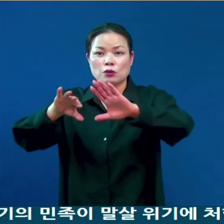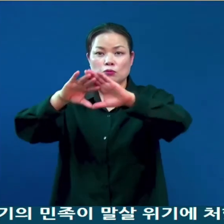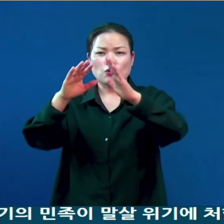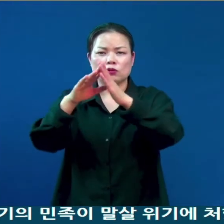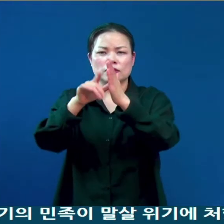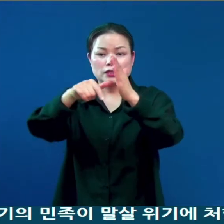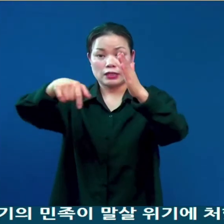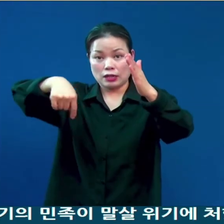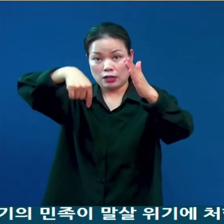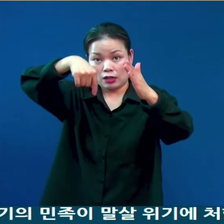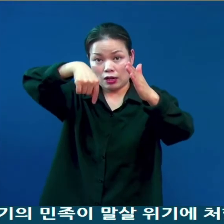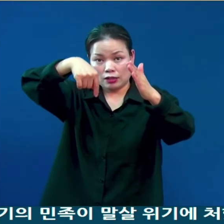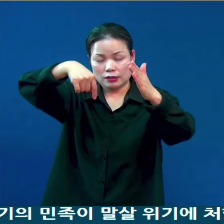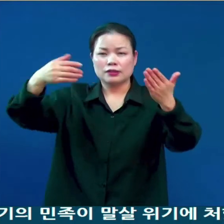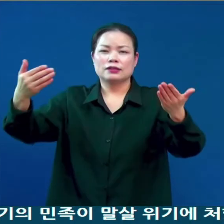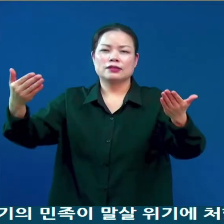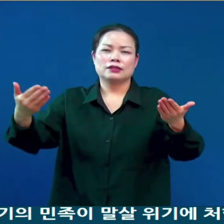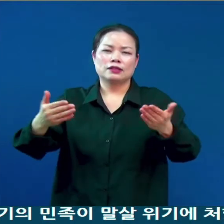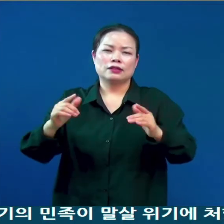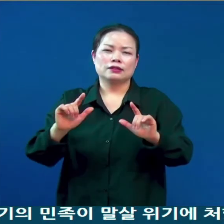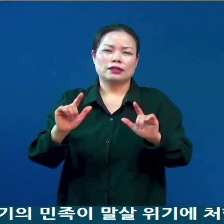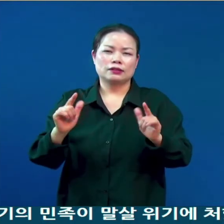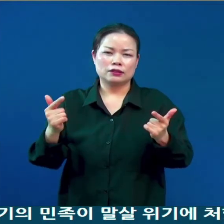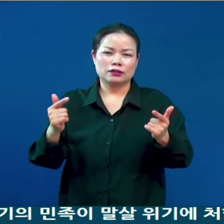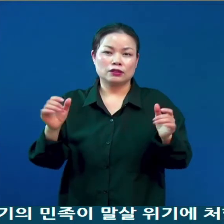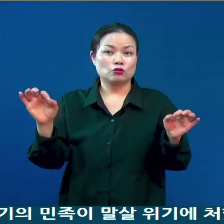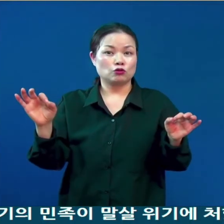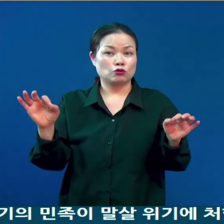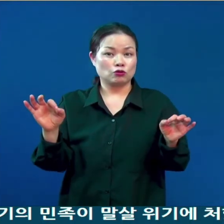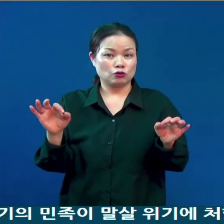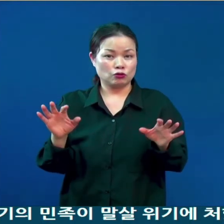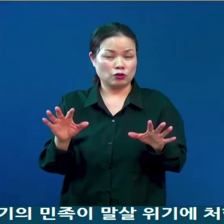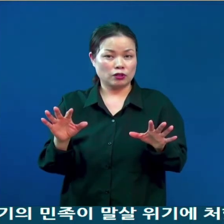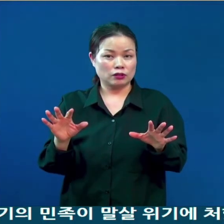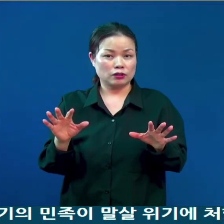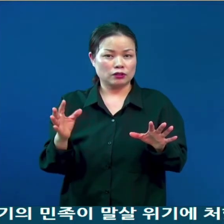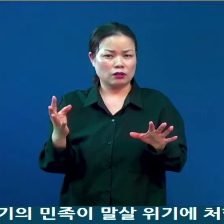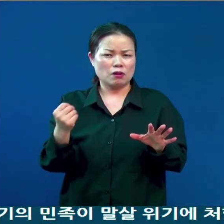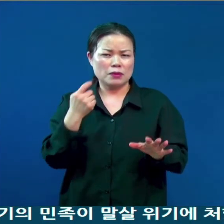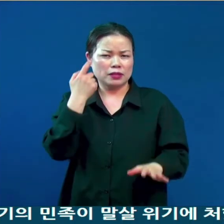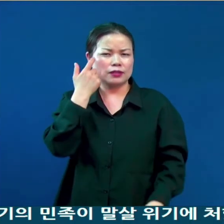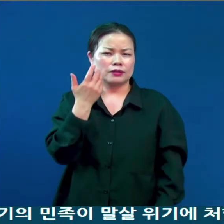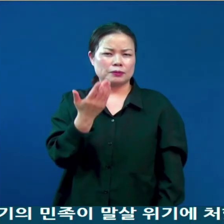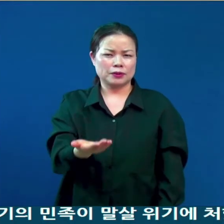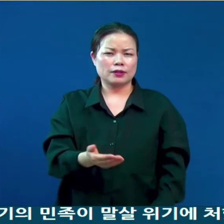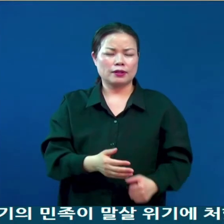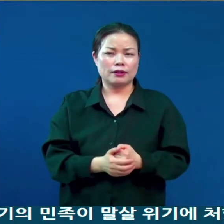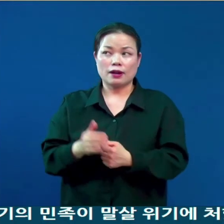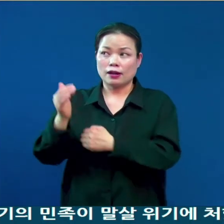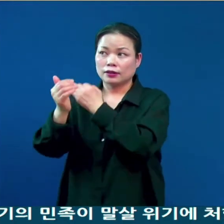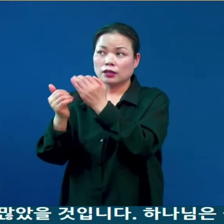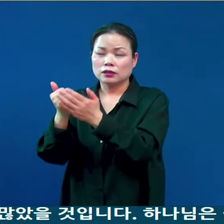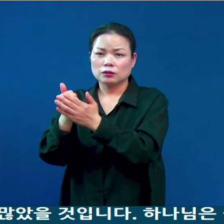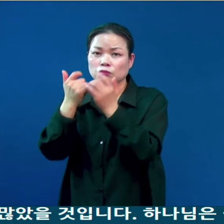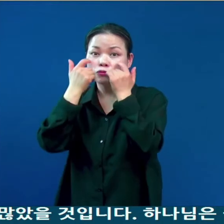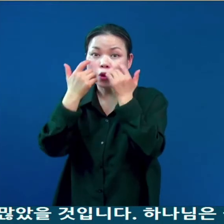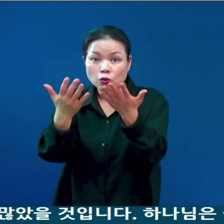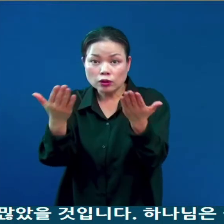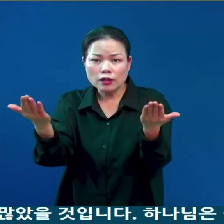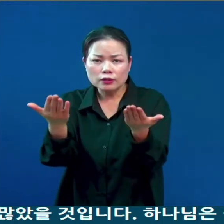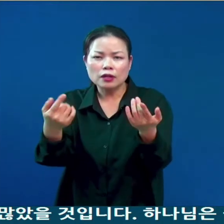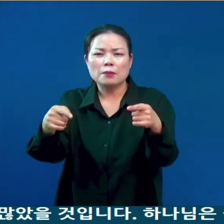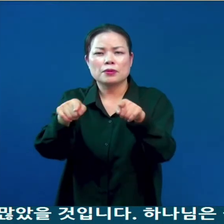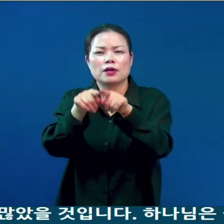시간 가운데서 역사하지 않는 순간이 과연 얼마나 될까요? 하나님이 이렇게 명확하게